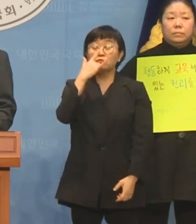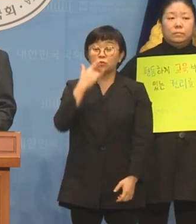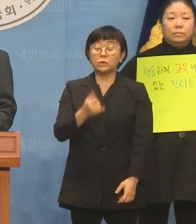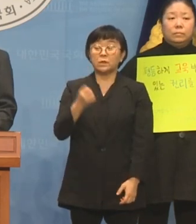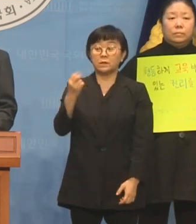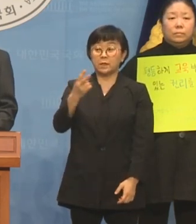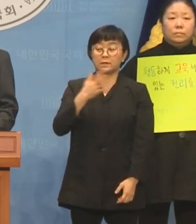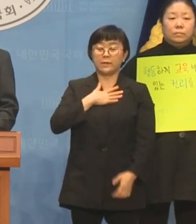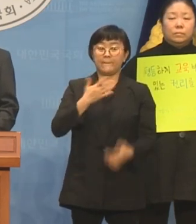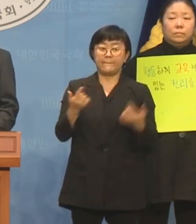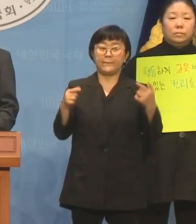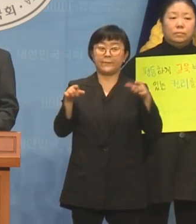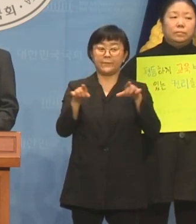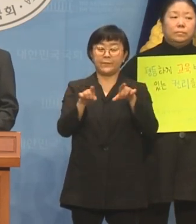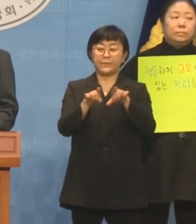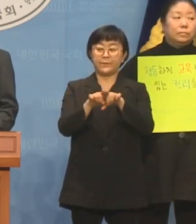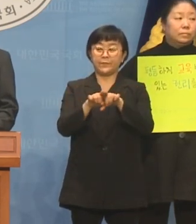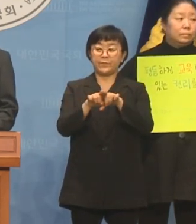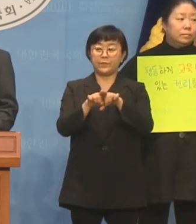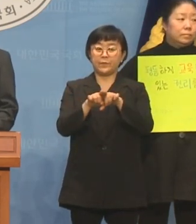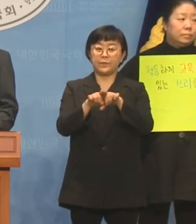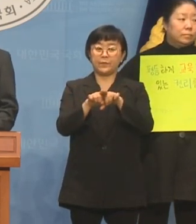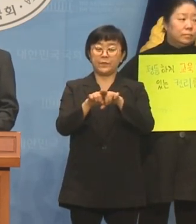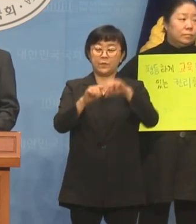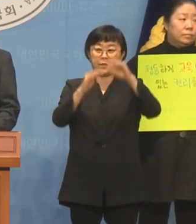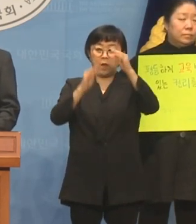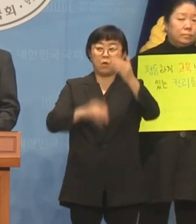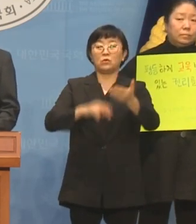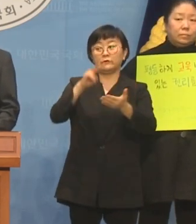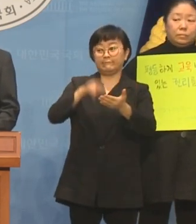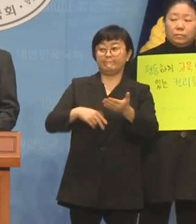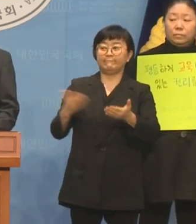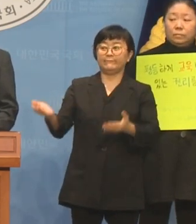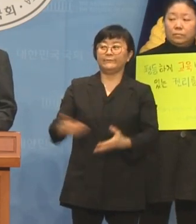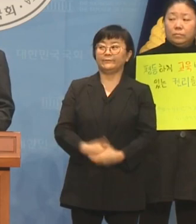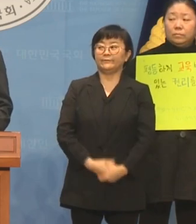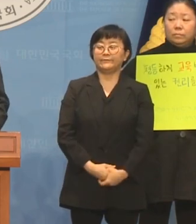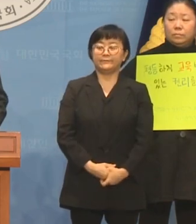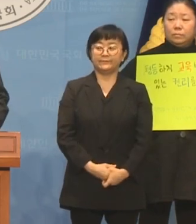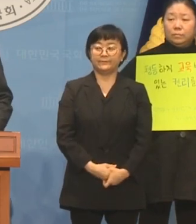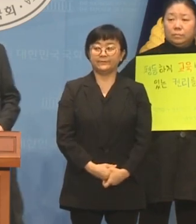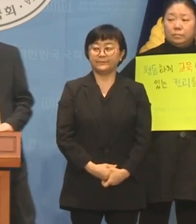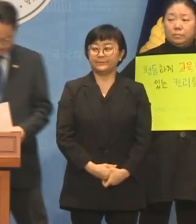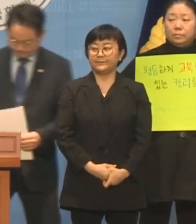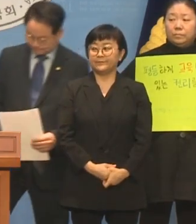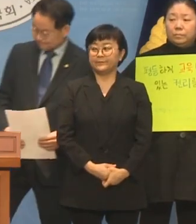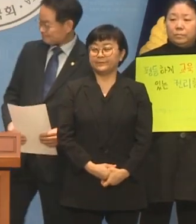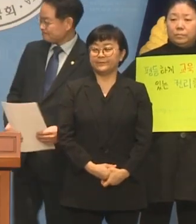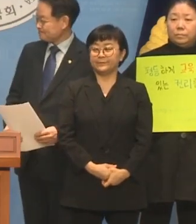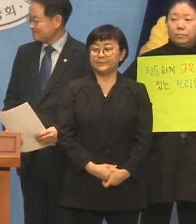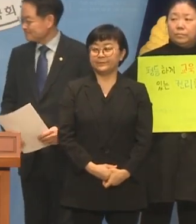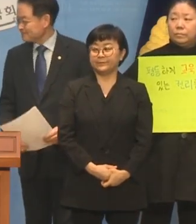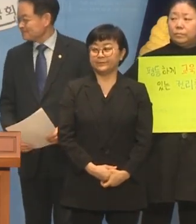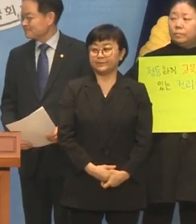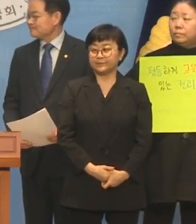부모님과 제가 함께 나누어서 기자회견문을 낭독하도록 하겠습니다.